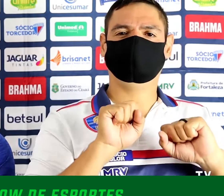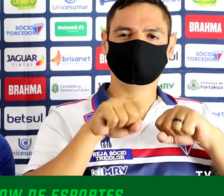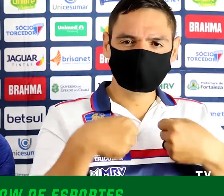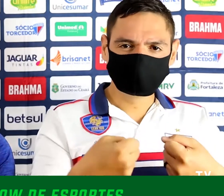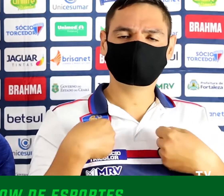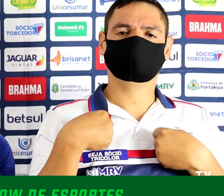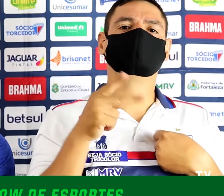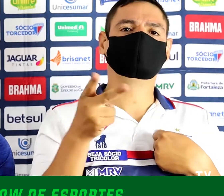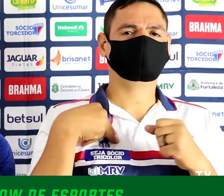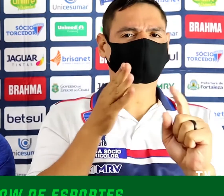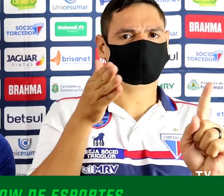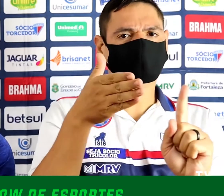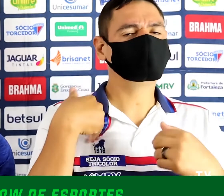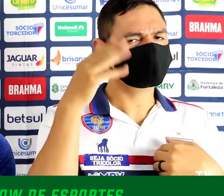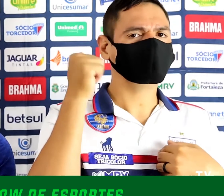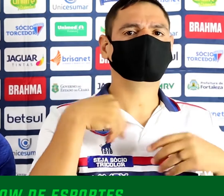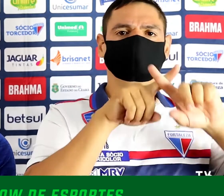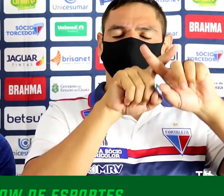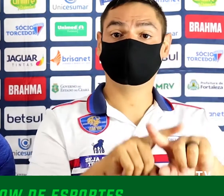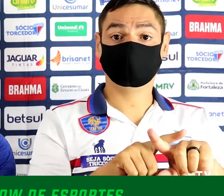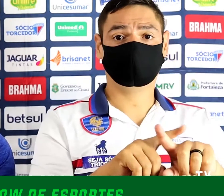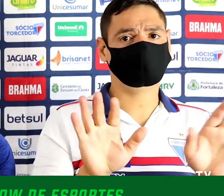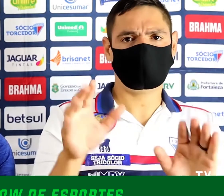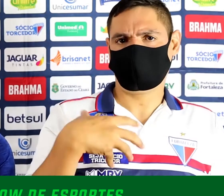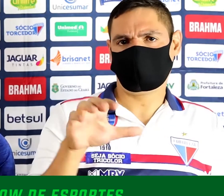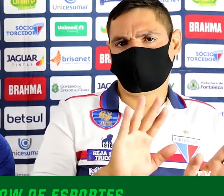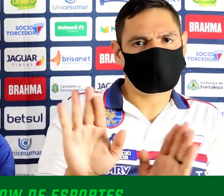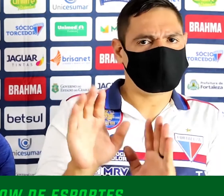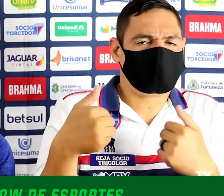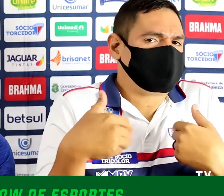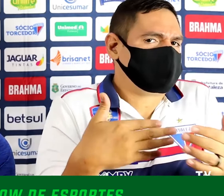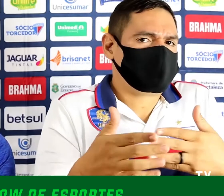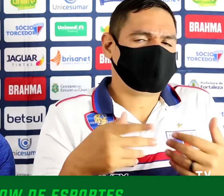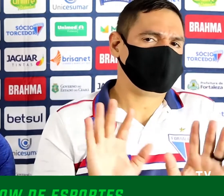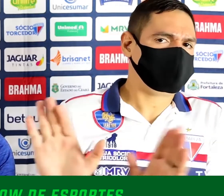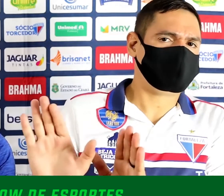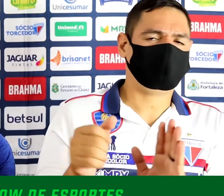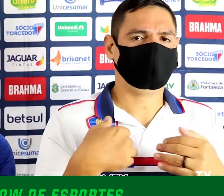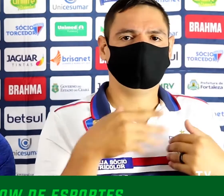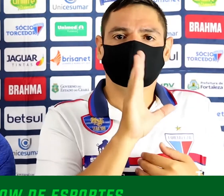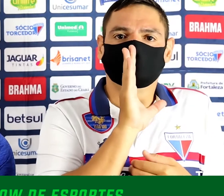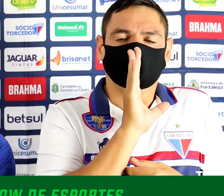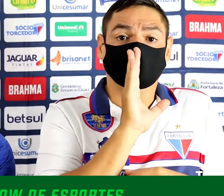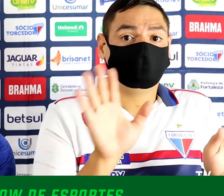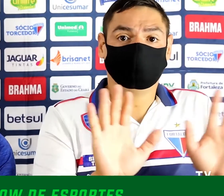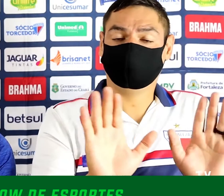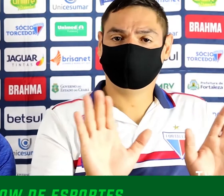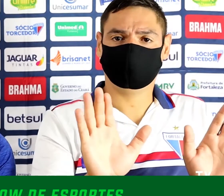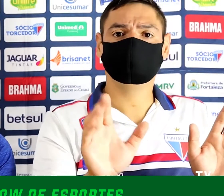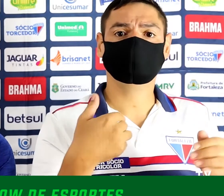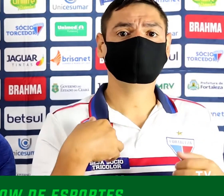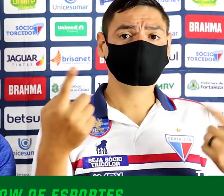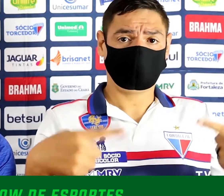estar sempre focado, a gente sabe que é uma decisão. Sobre o Bahia, é uma coisa deles, a gente prefere não ficar falando muito, por mais que